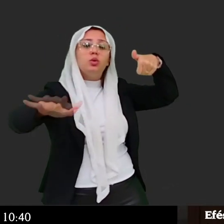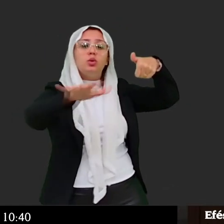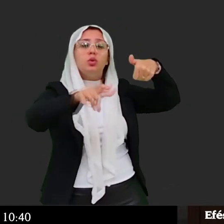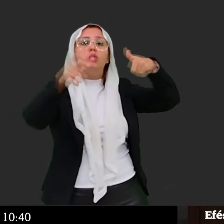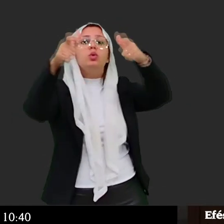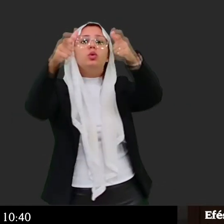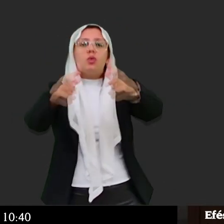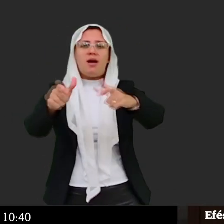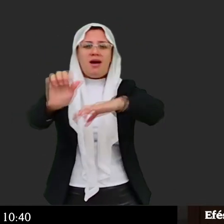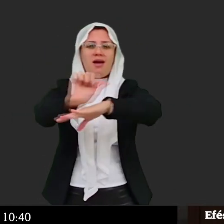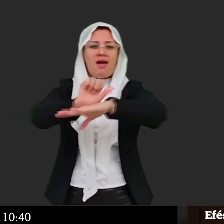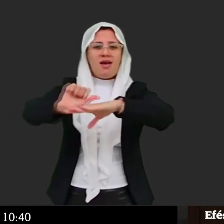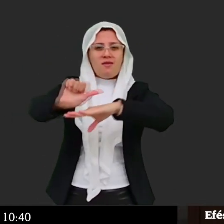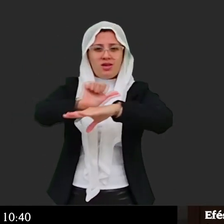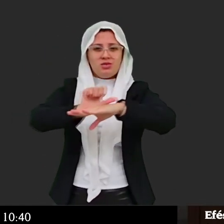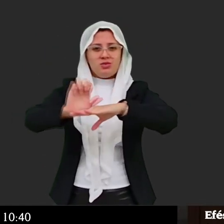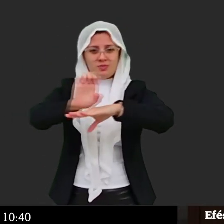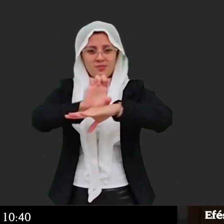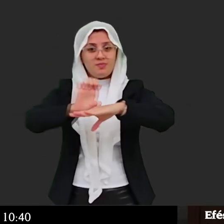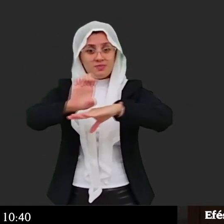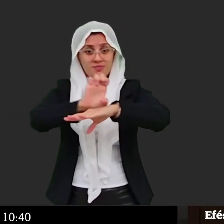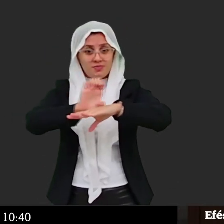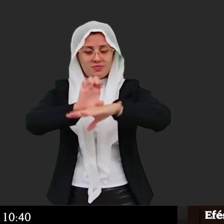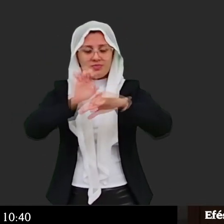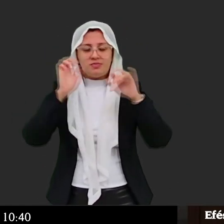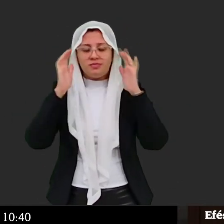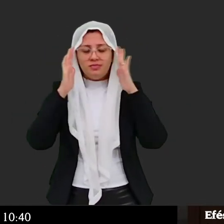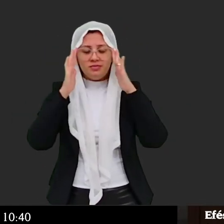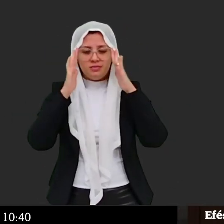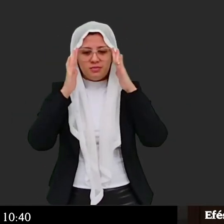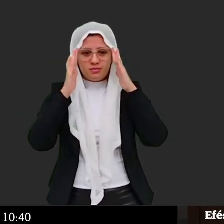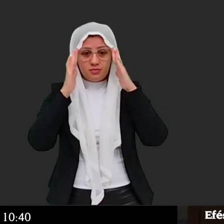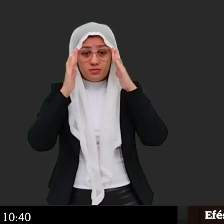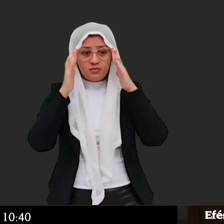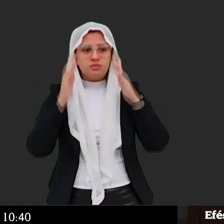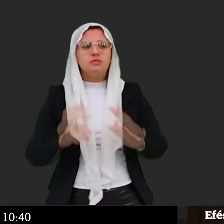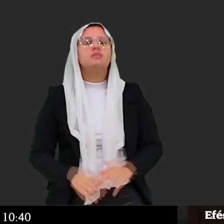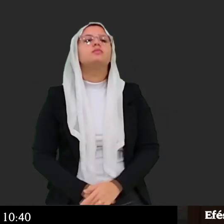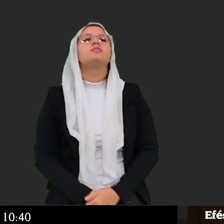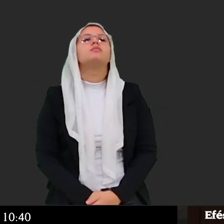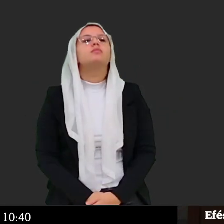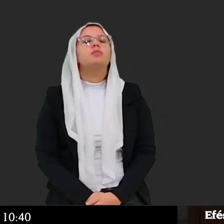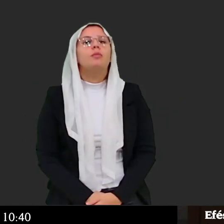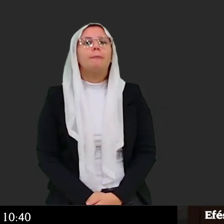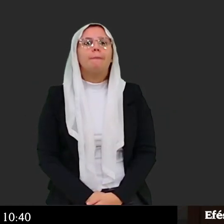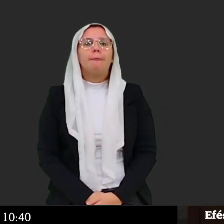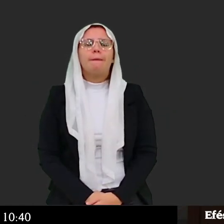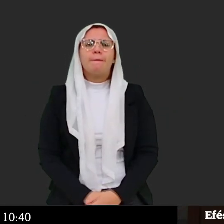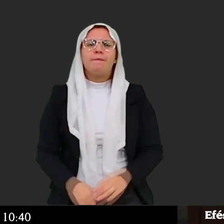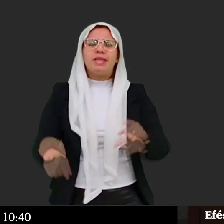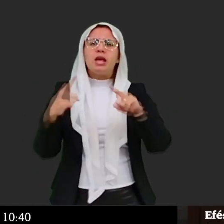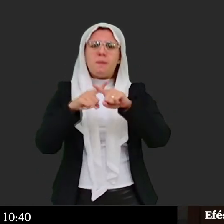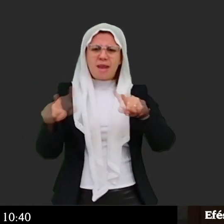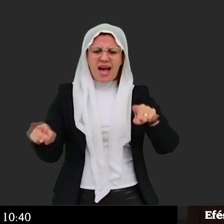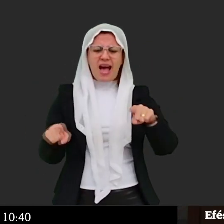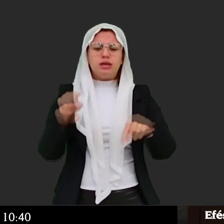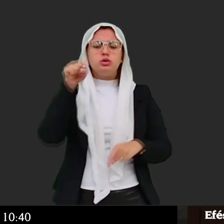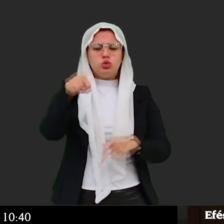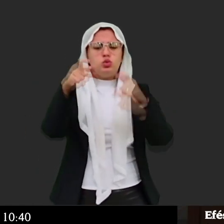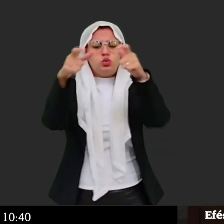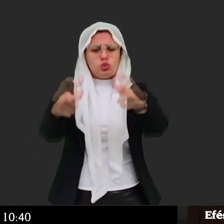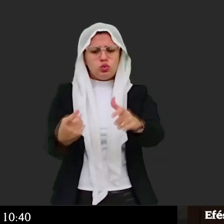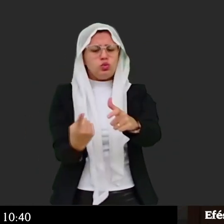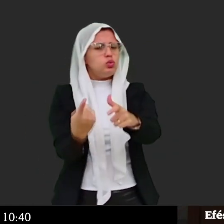Éfeso, mas também tornou-se de domínio de todos quantos